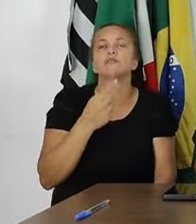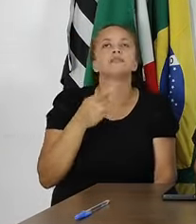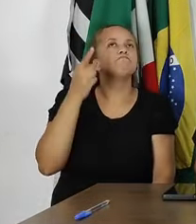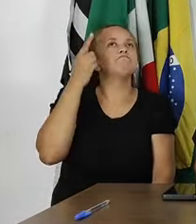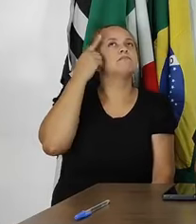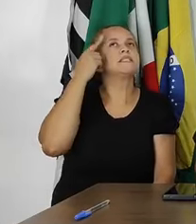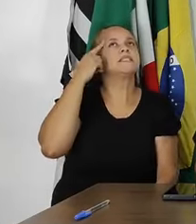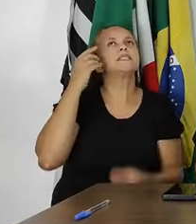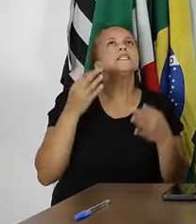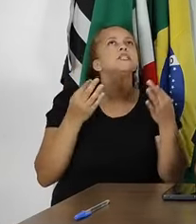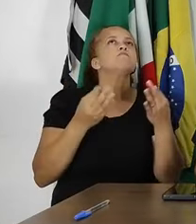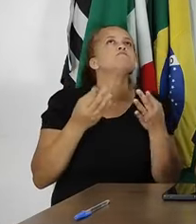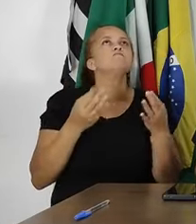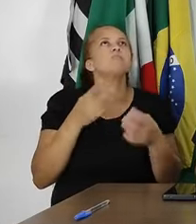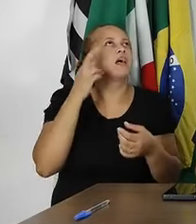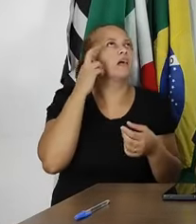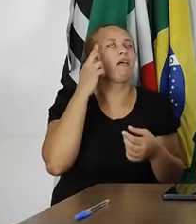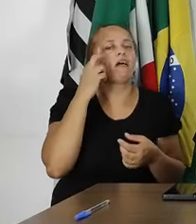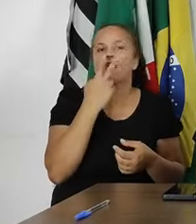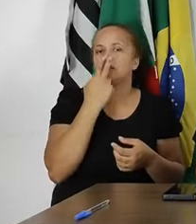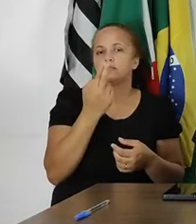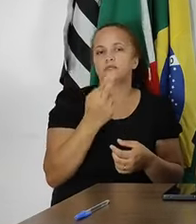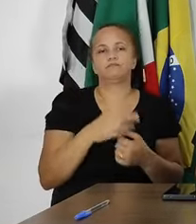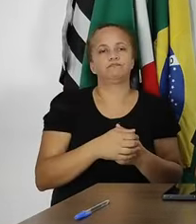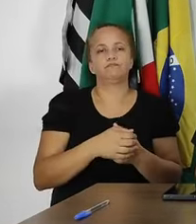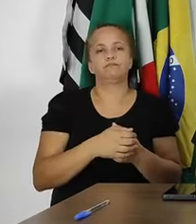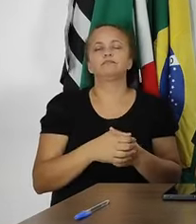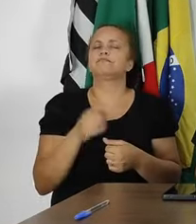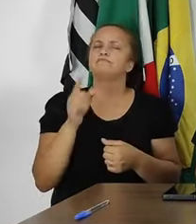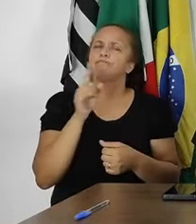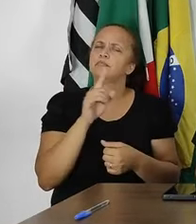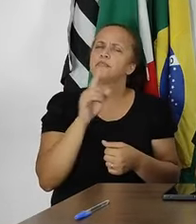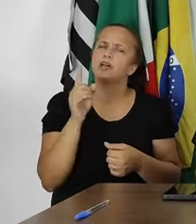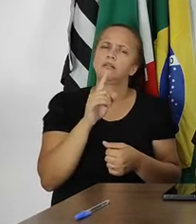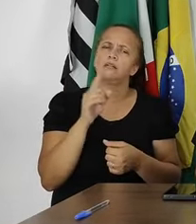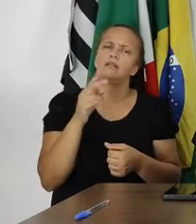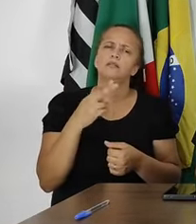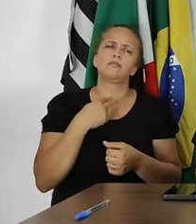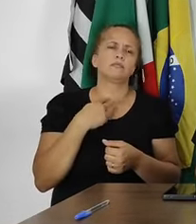seus próprios pensamentos. Ah, meu irmão, a minha irmã,